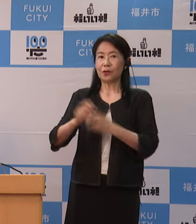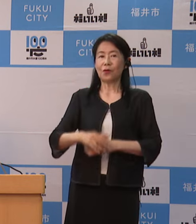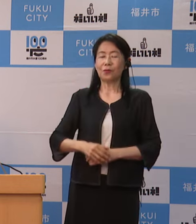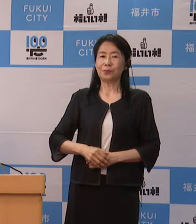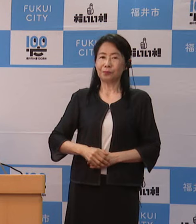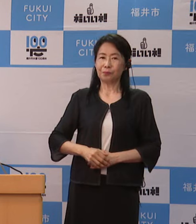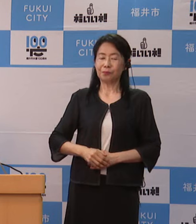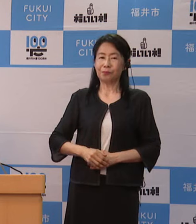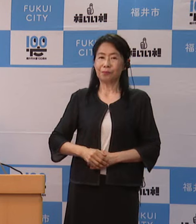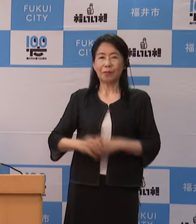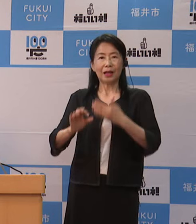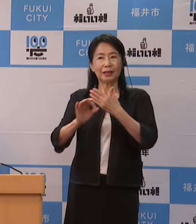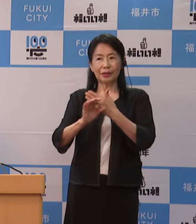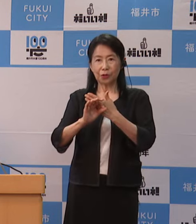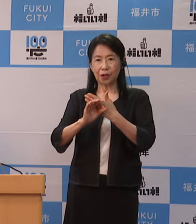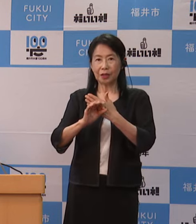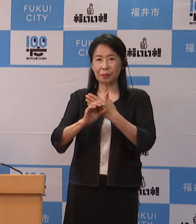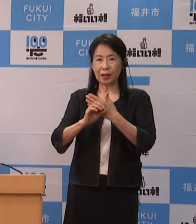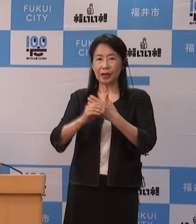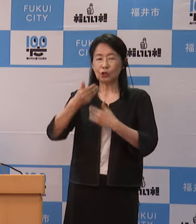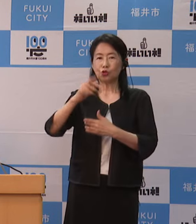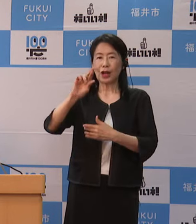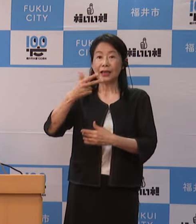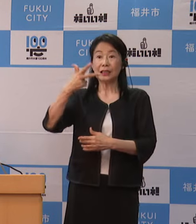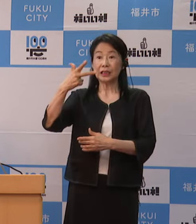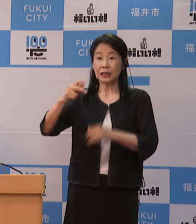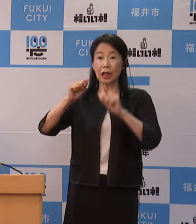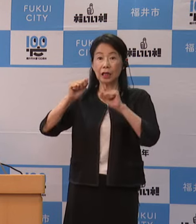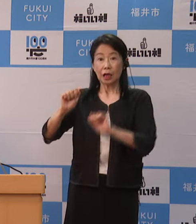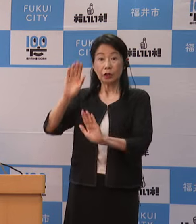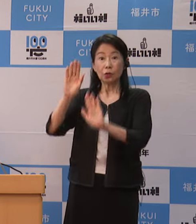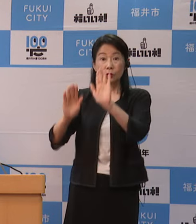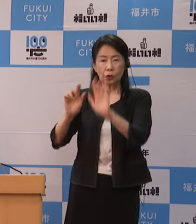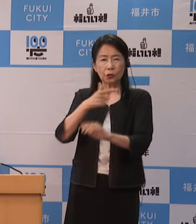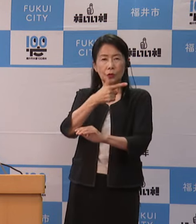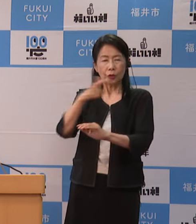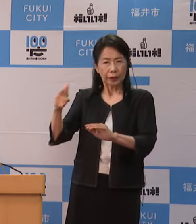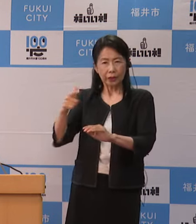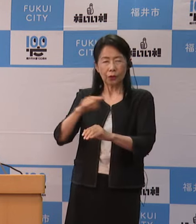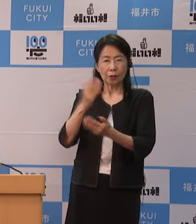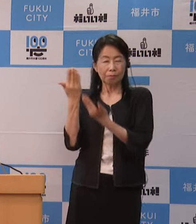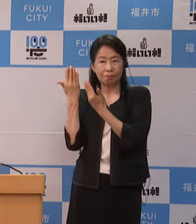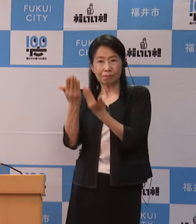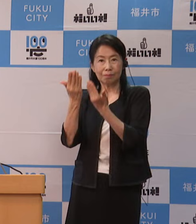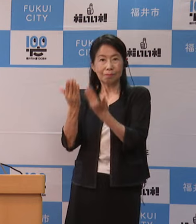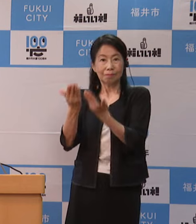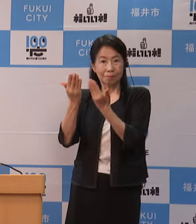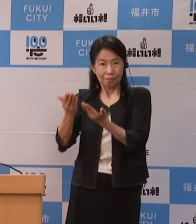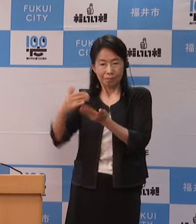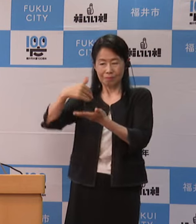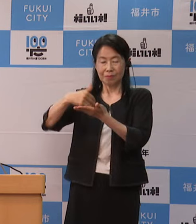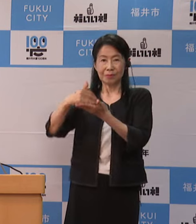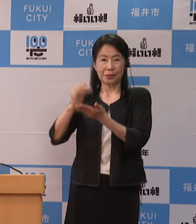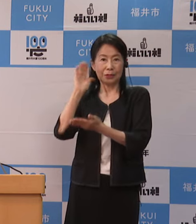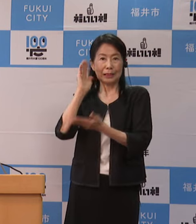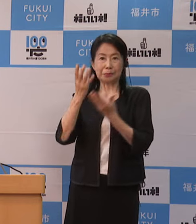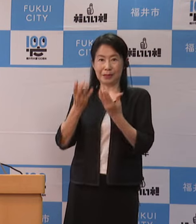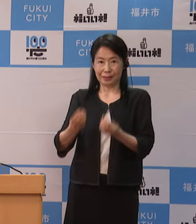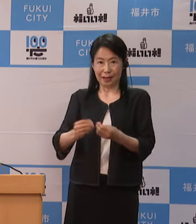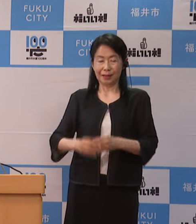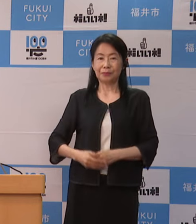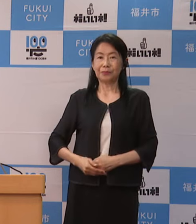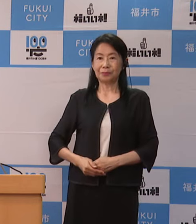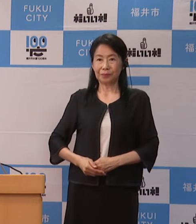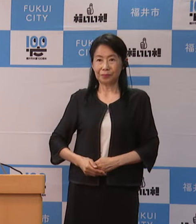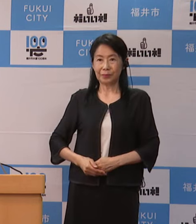ね、市の今やっておられることとかちょっと踏み込んでお話を聞いておきましたので、こ